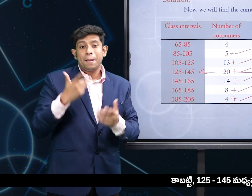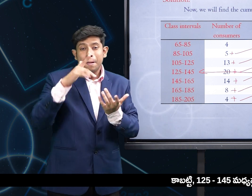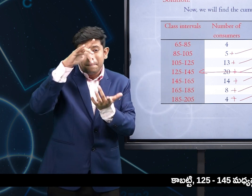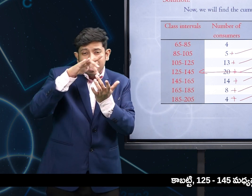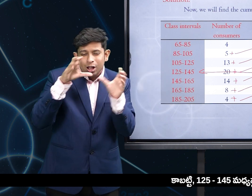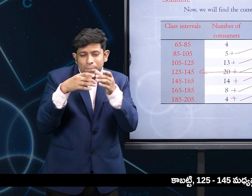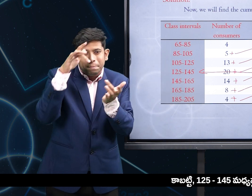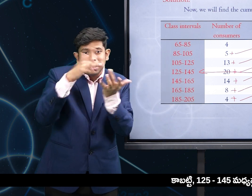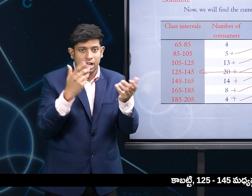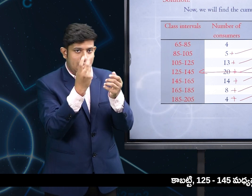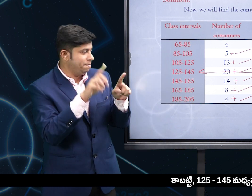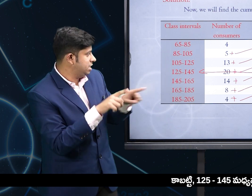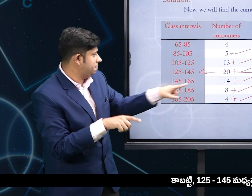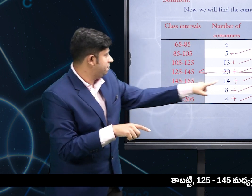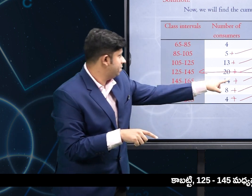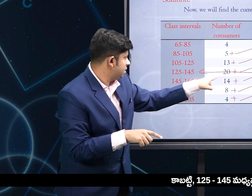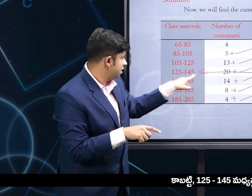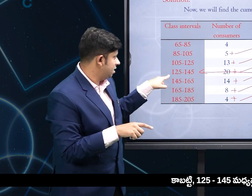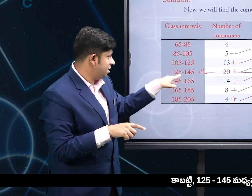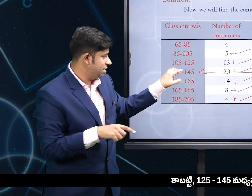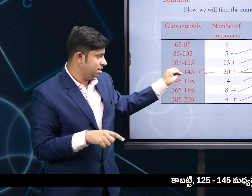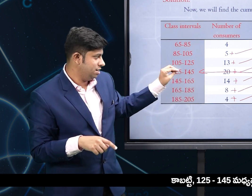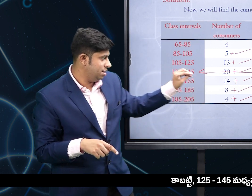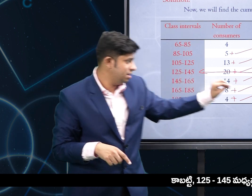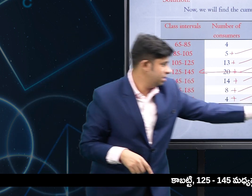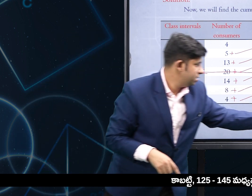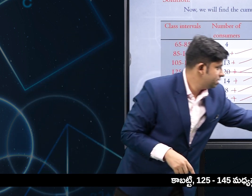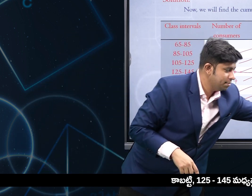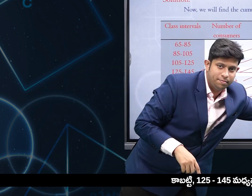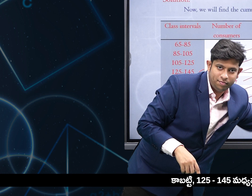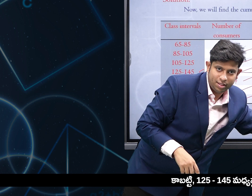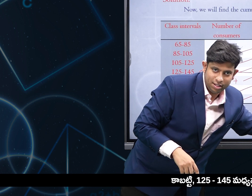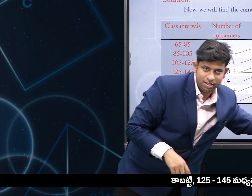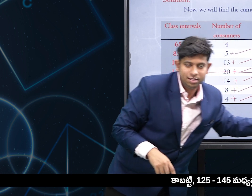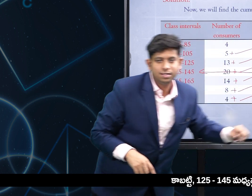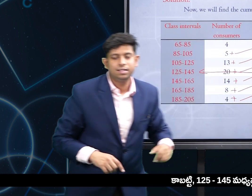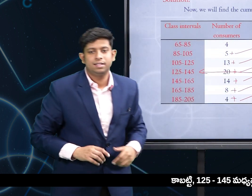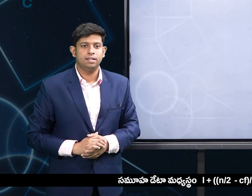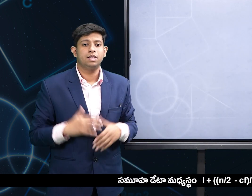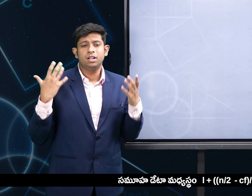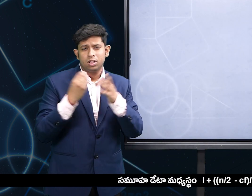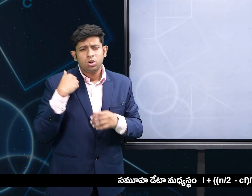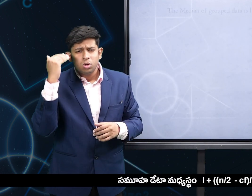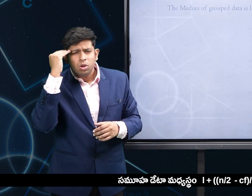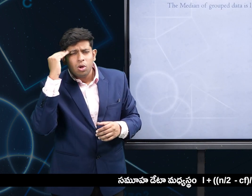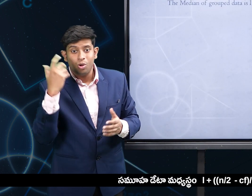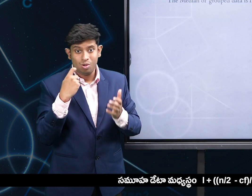కాబట్టి 125 నుంచి 145 మధ్యస్థ తరగతి. సమూహ డేటా